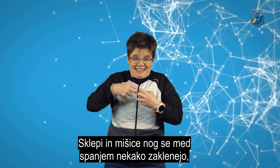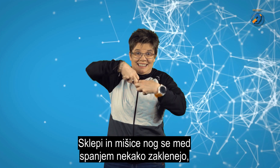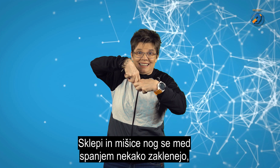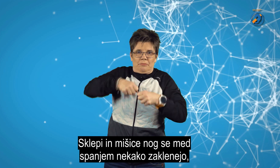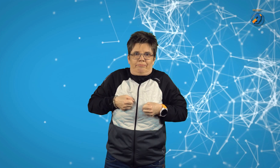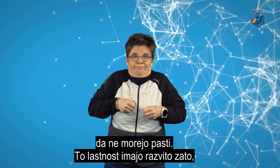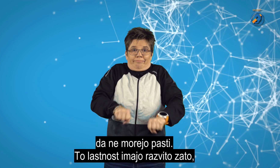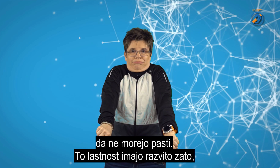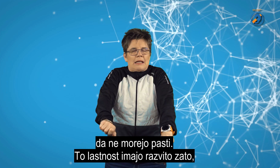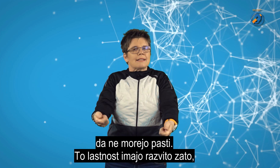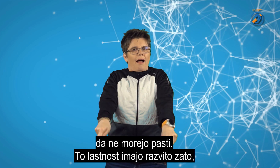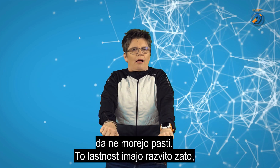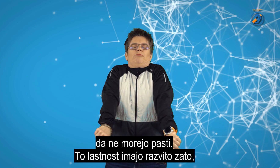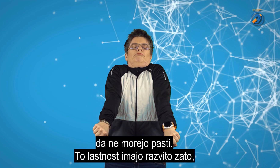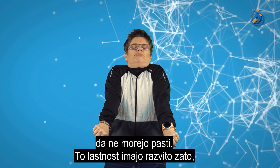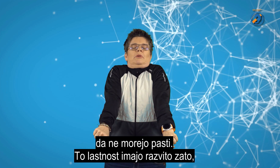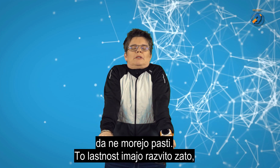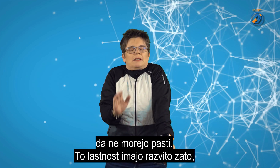da ne morejo pasti.